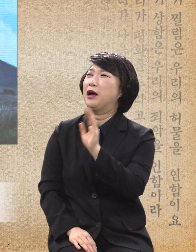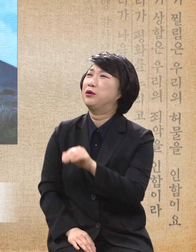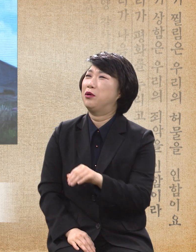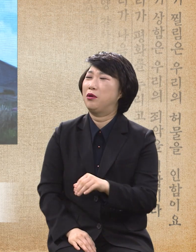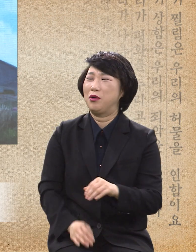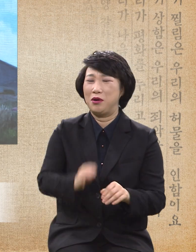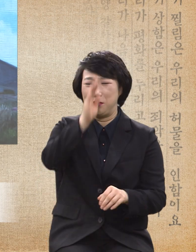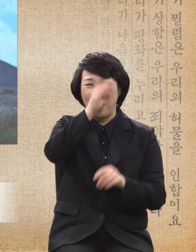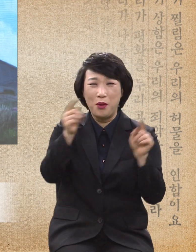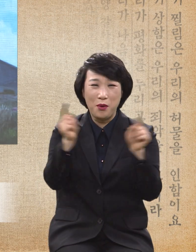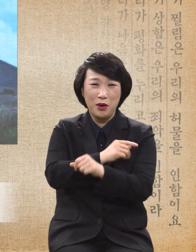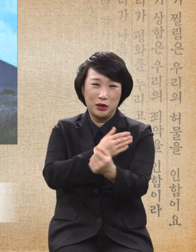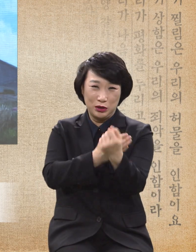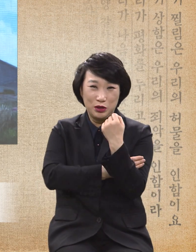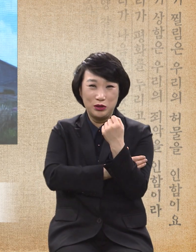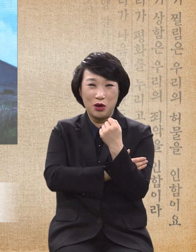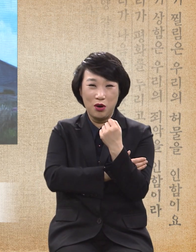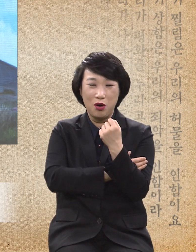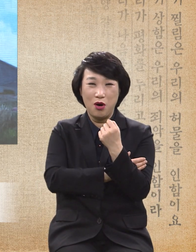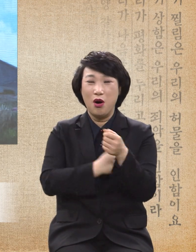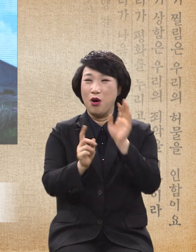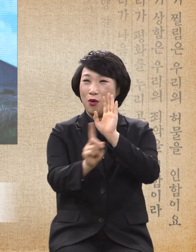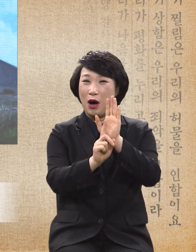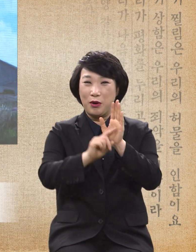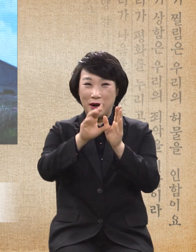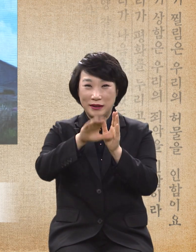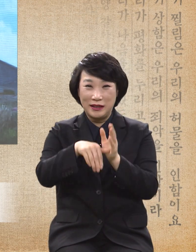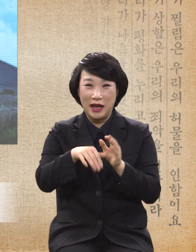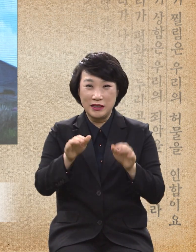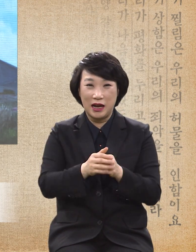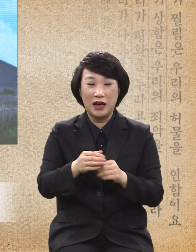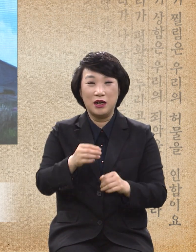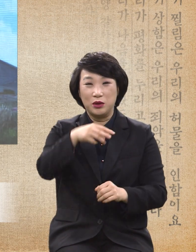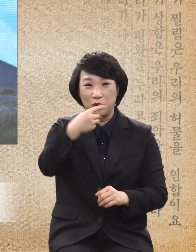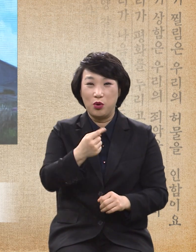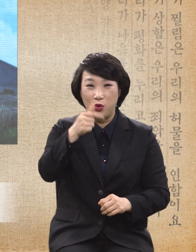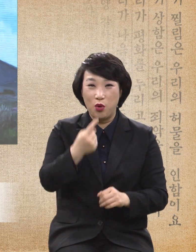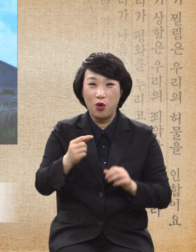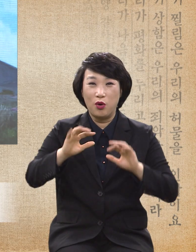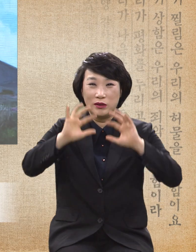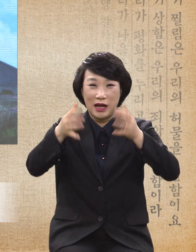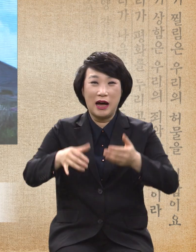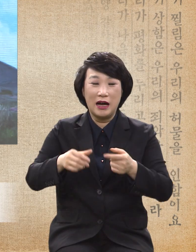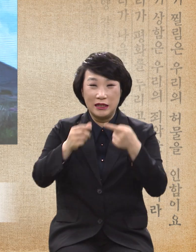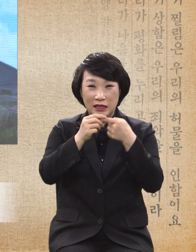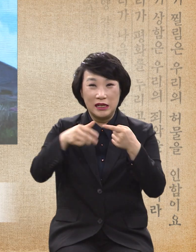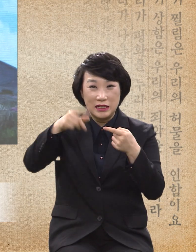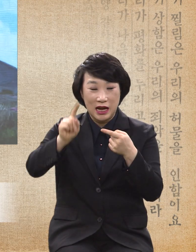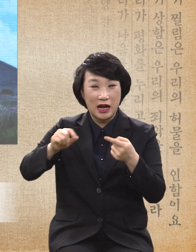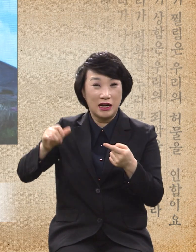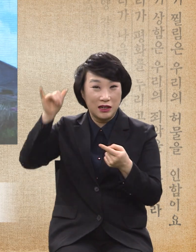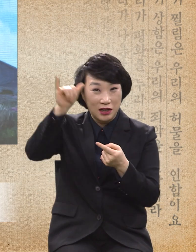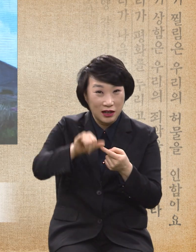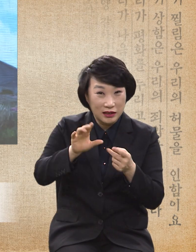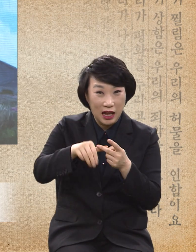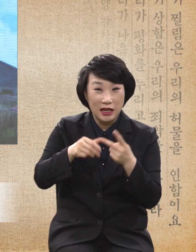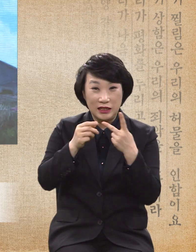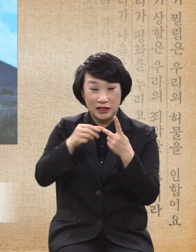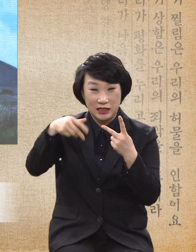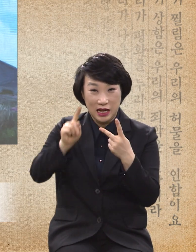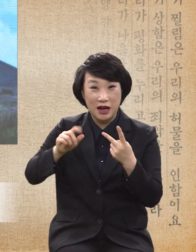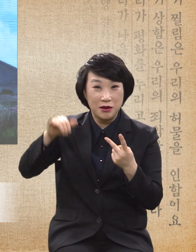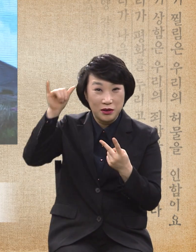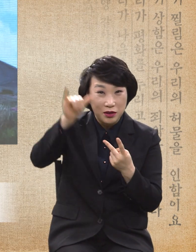얼마나 병 고치는 능력의 역사를 광고할 때, 토고에 1차 집회할 때, 2차 집회할 때 그